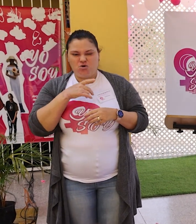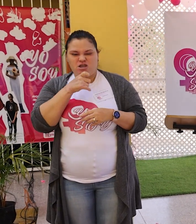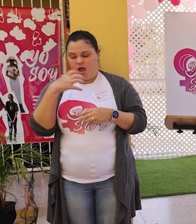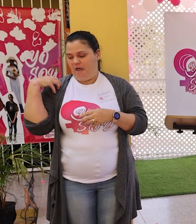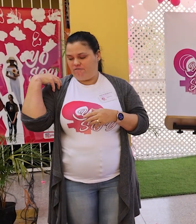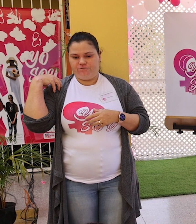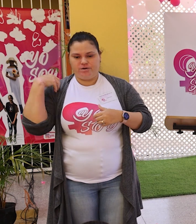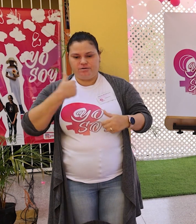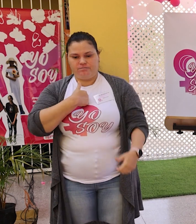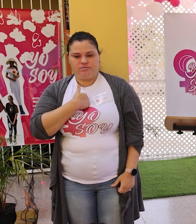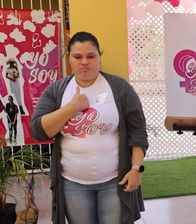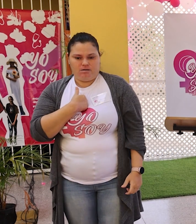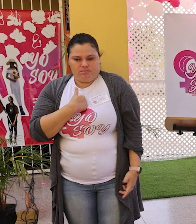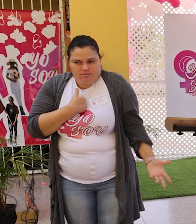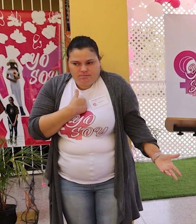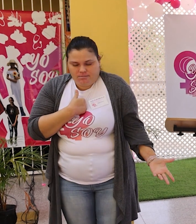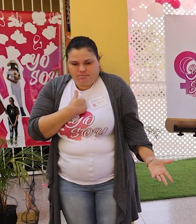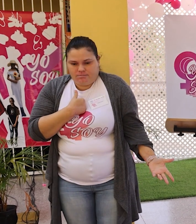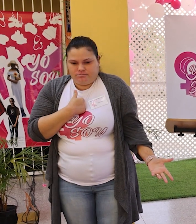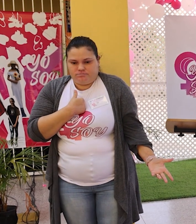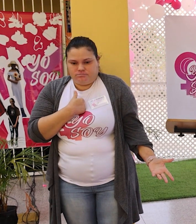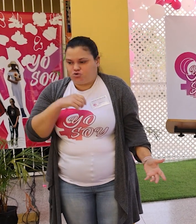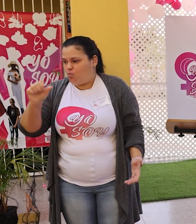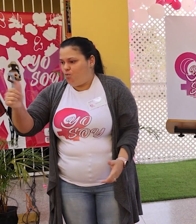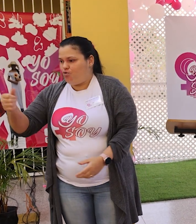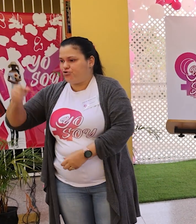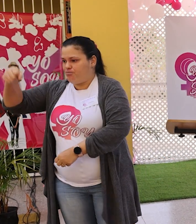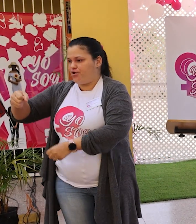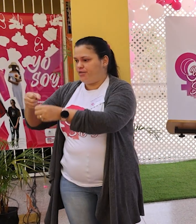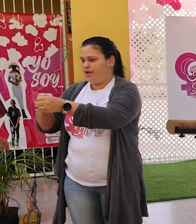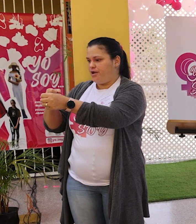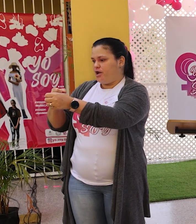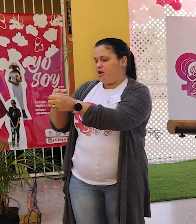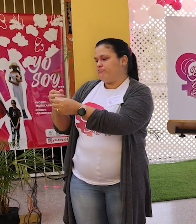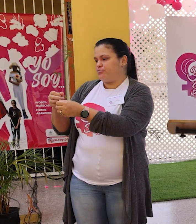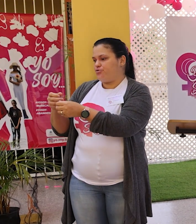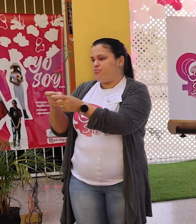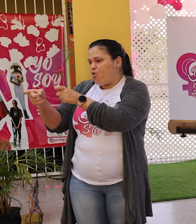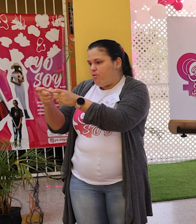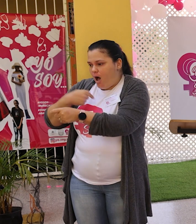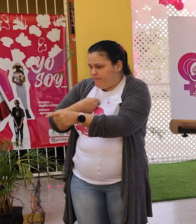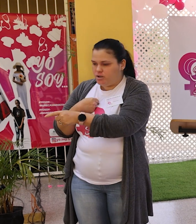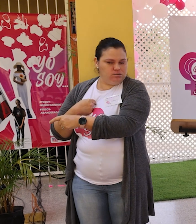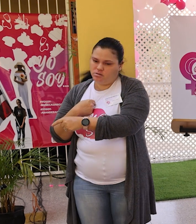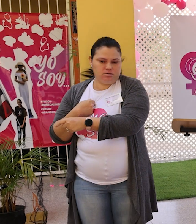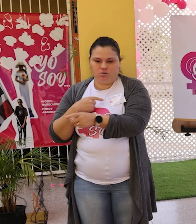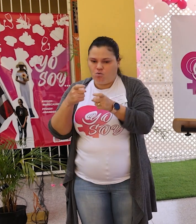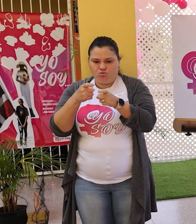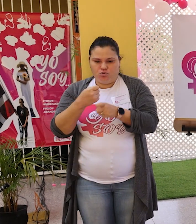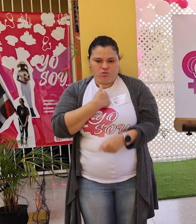yo soy yo nadie más y que si por casualidad hay alguien que te